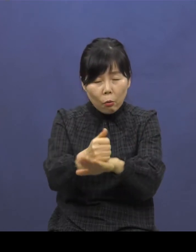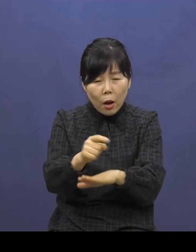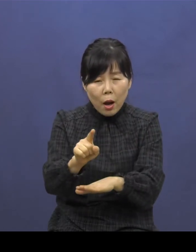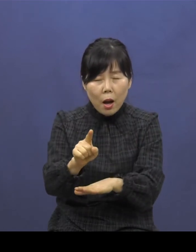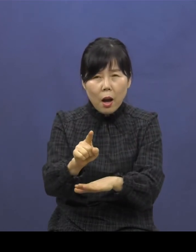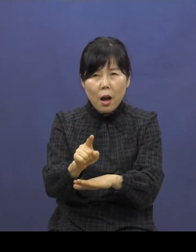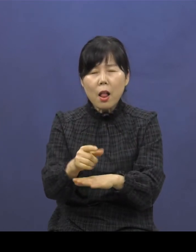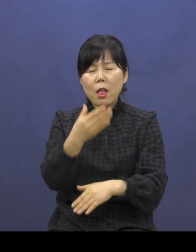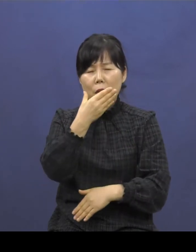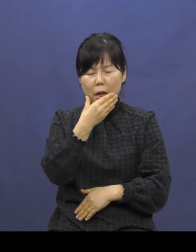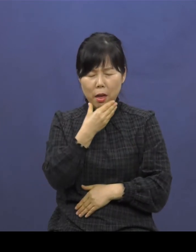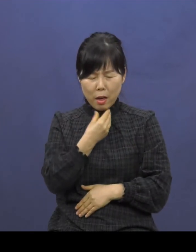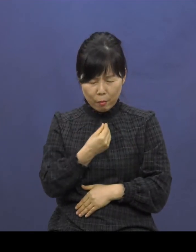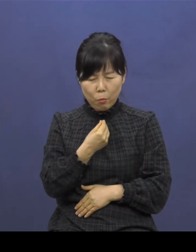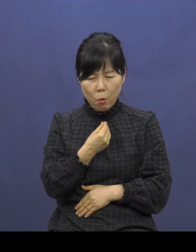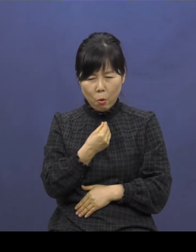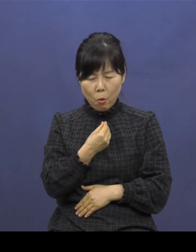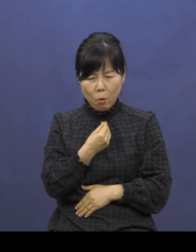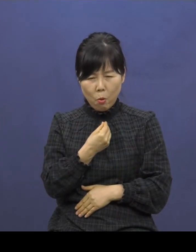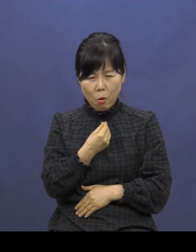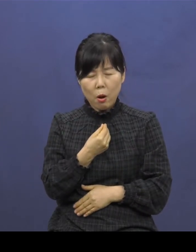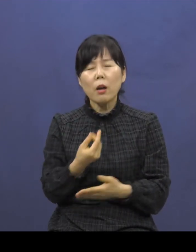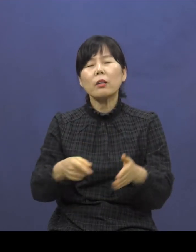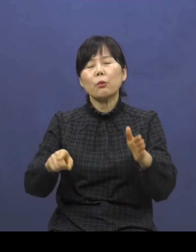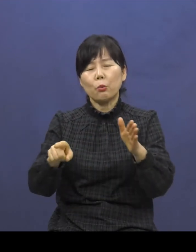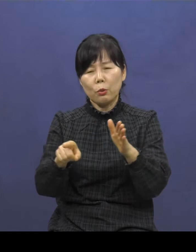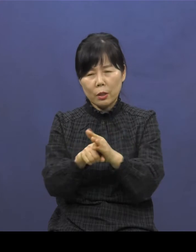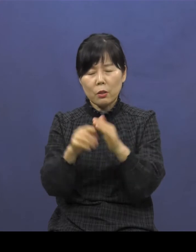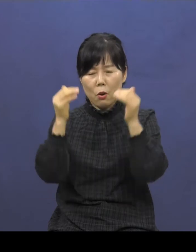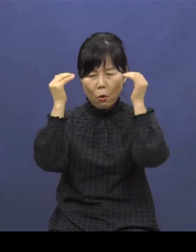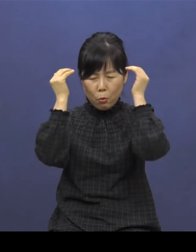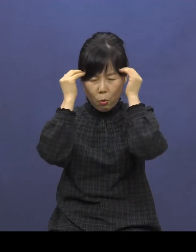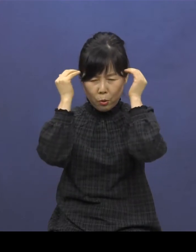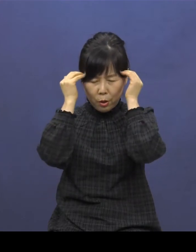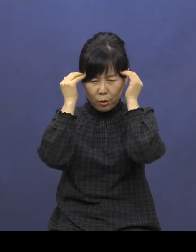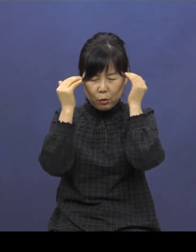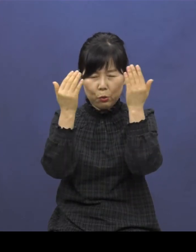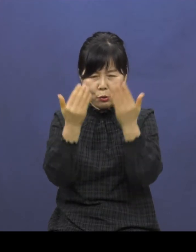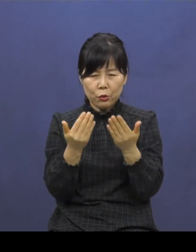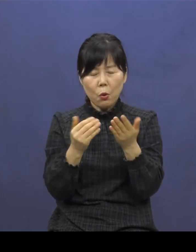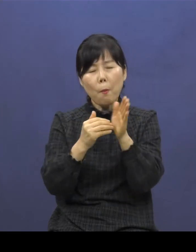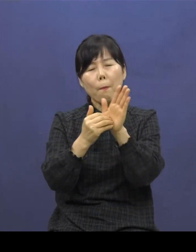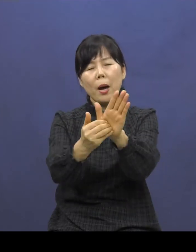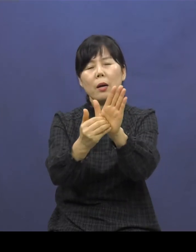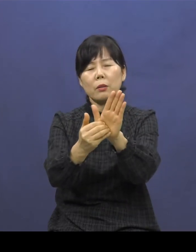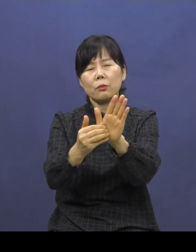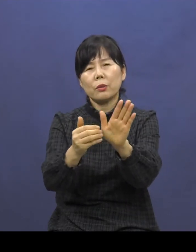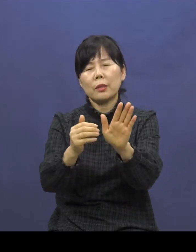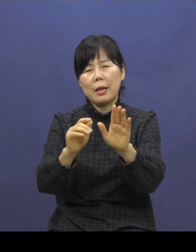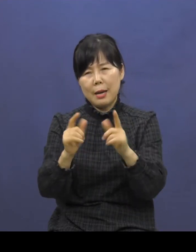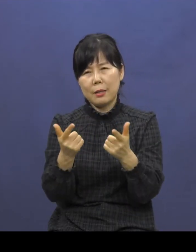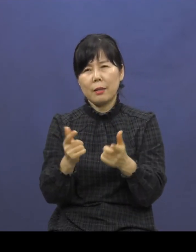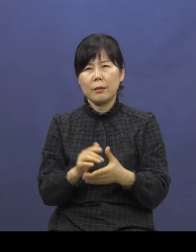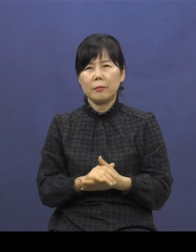궁극적으로 우리를 갖다가 행복하게 하시기 위해서 지금의 고난, 이것을 갖다가 하나님이 그대로 막아주시지 않는다.